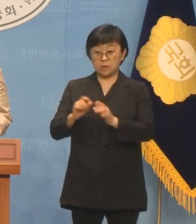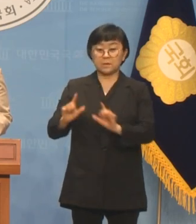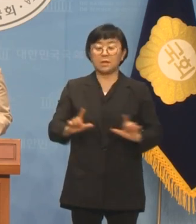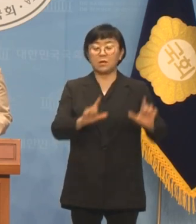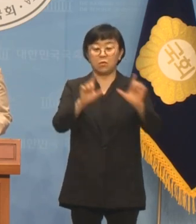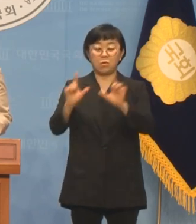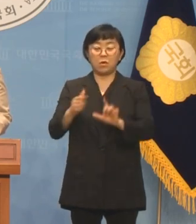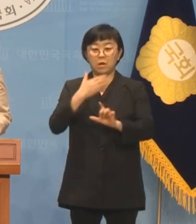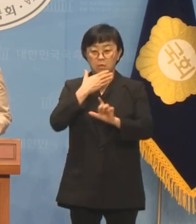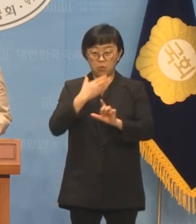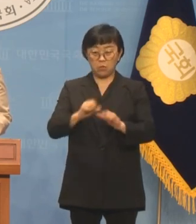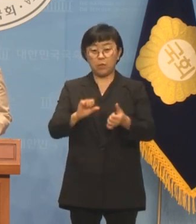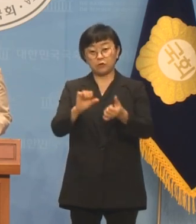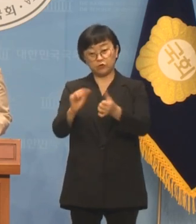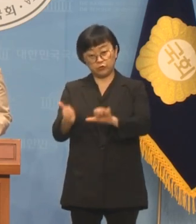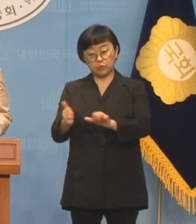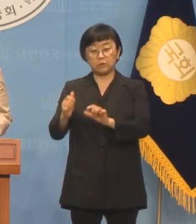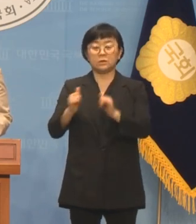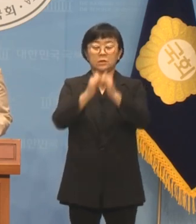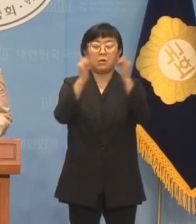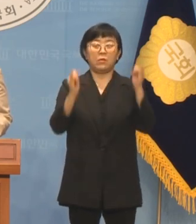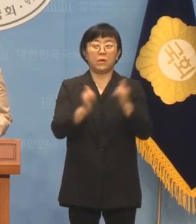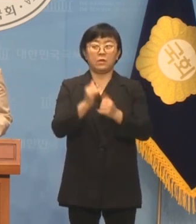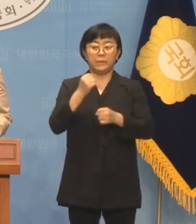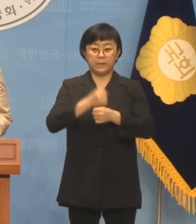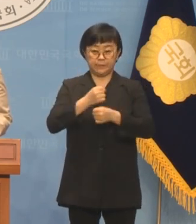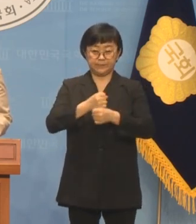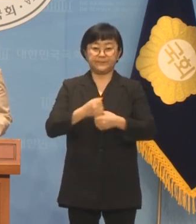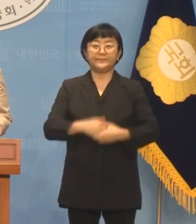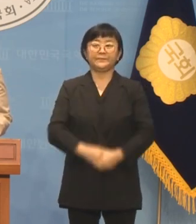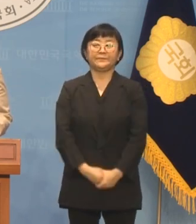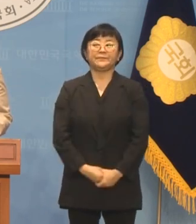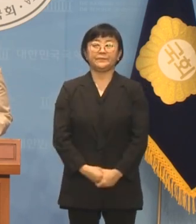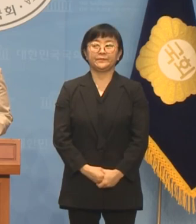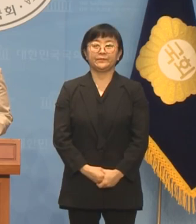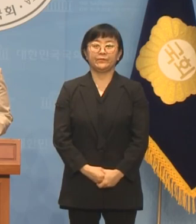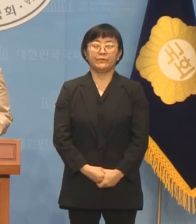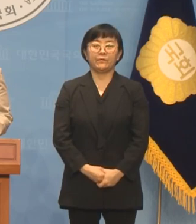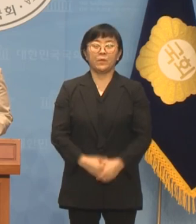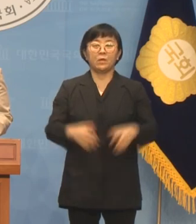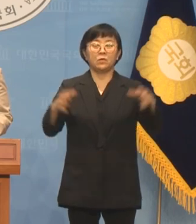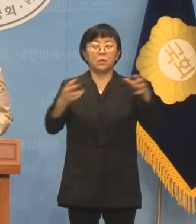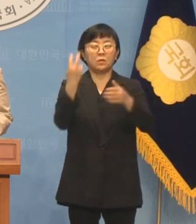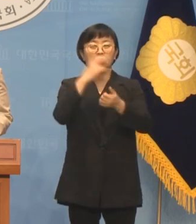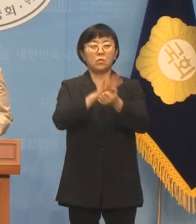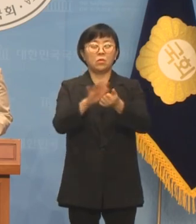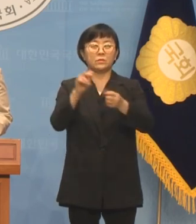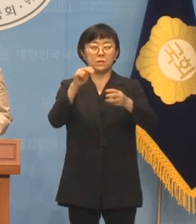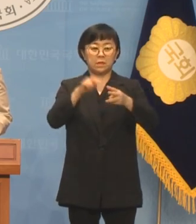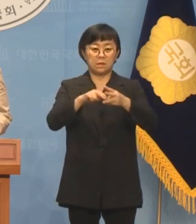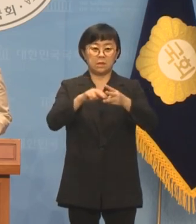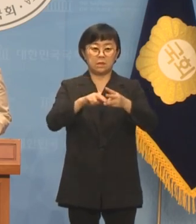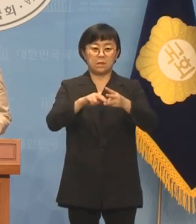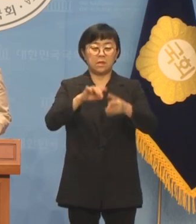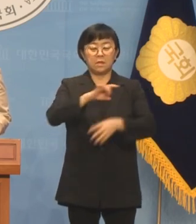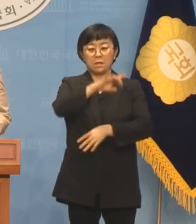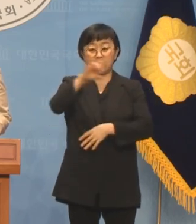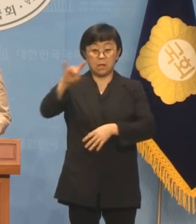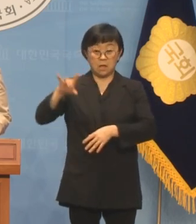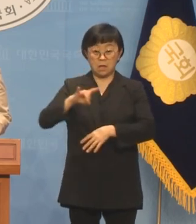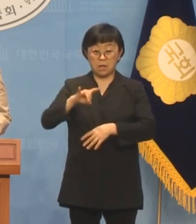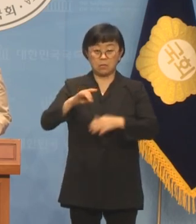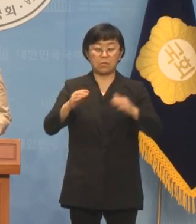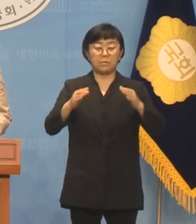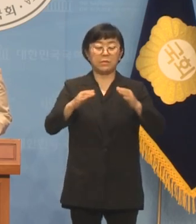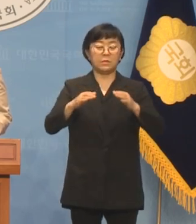살고 행복하게 죽는 사회를 만들겠습니다. 통합 돌봄 센터를 각 읍면